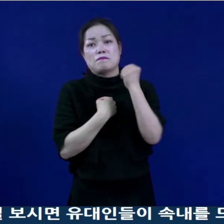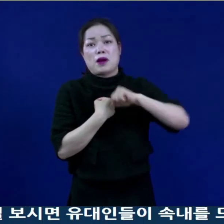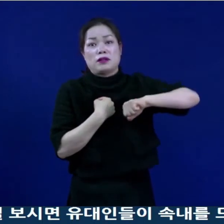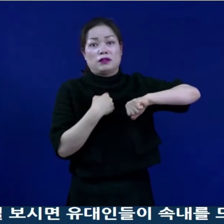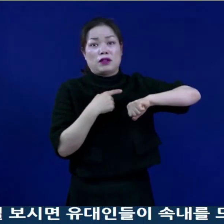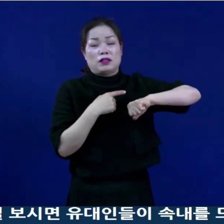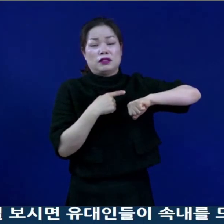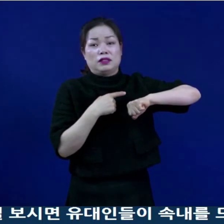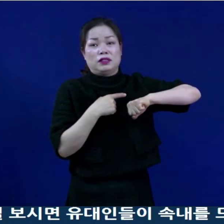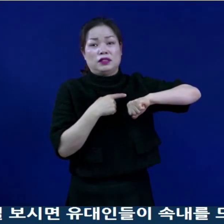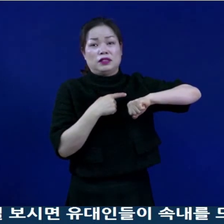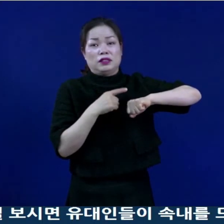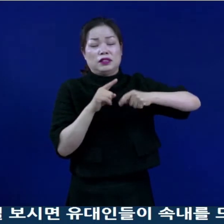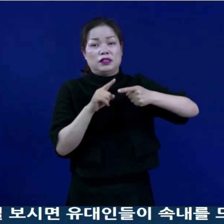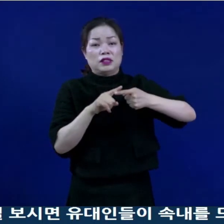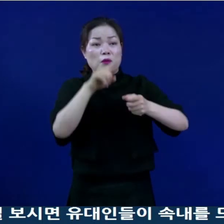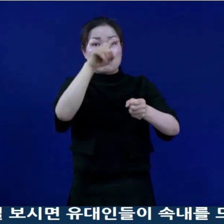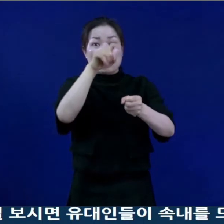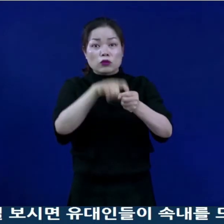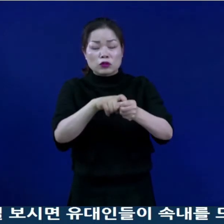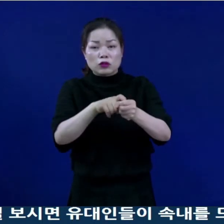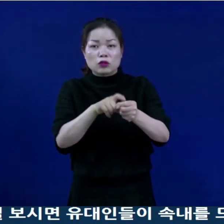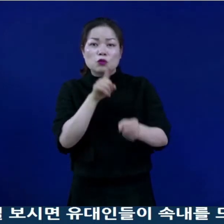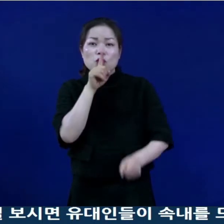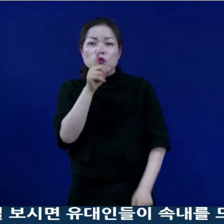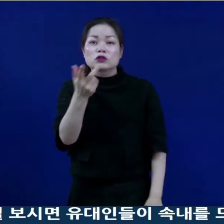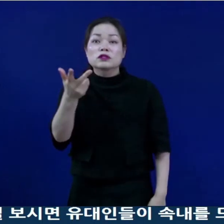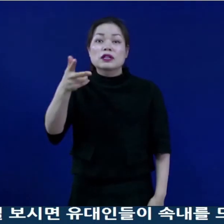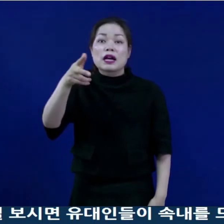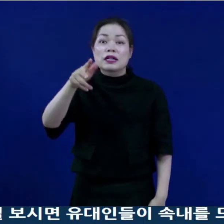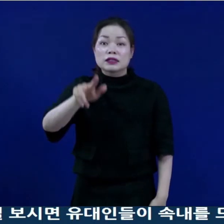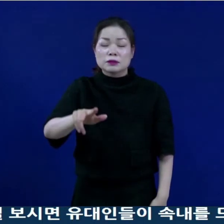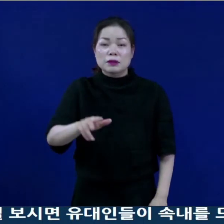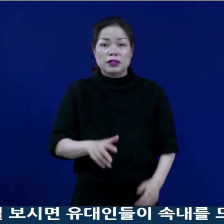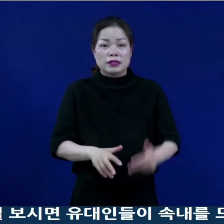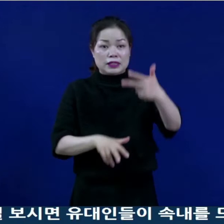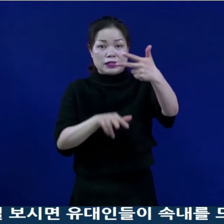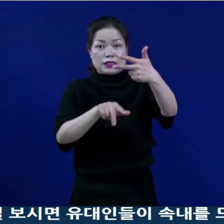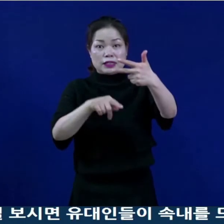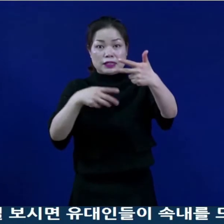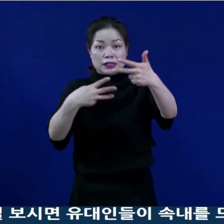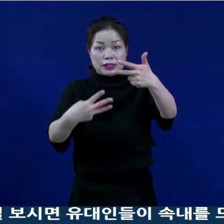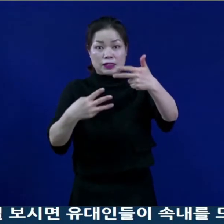그런 정치적인 목적으로 고소하지만 7절에 보니까